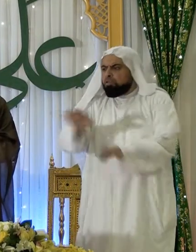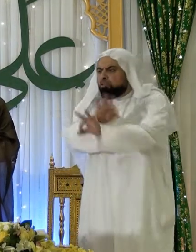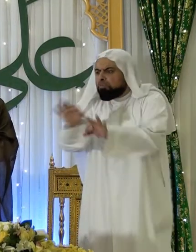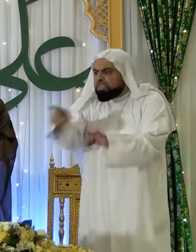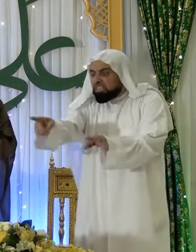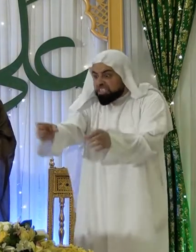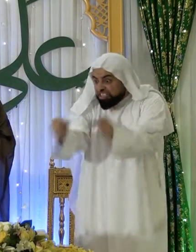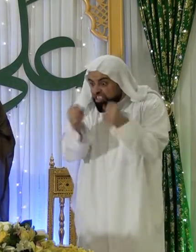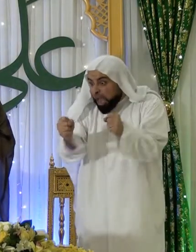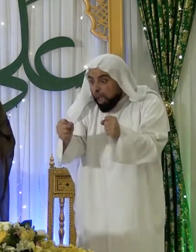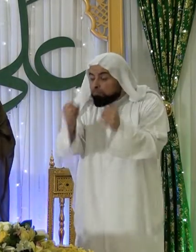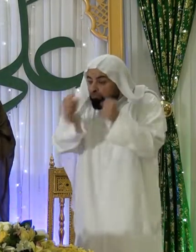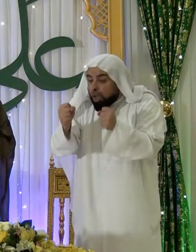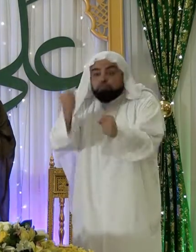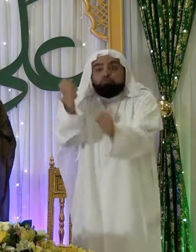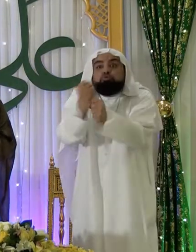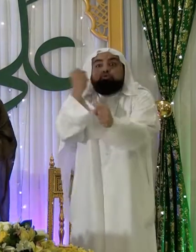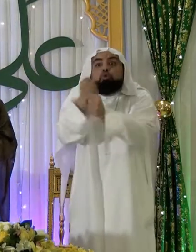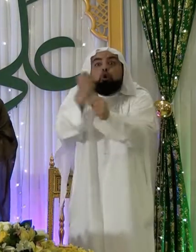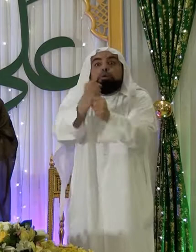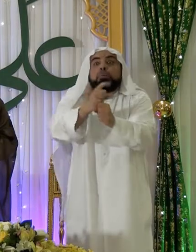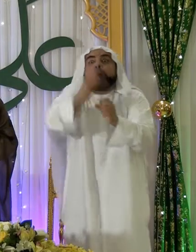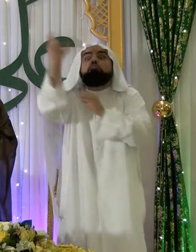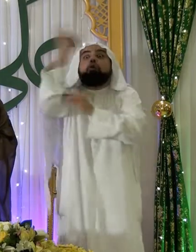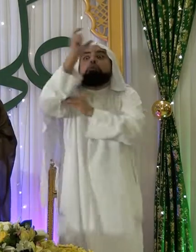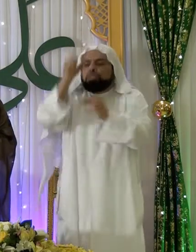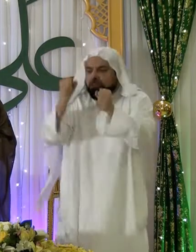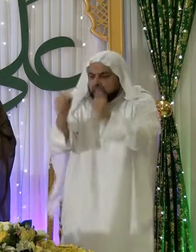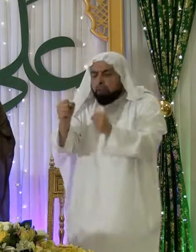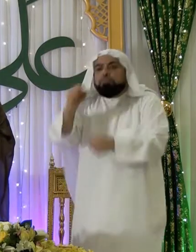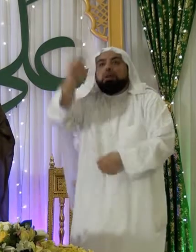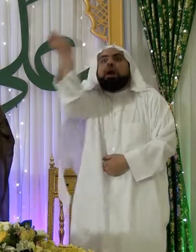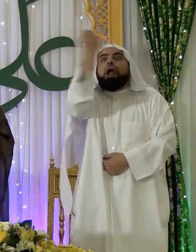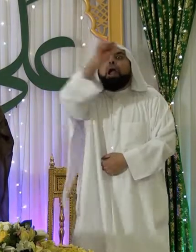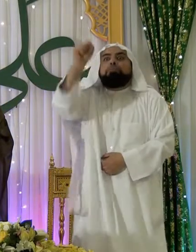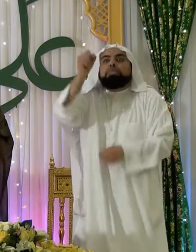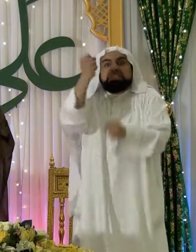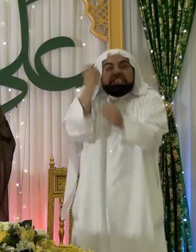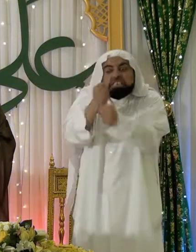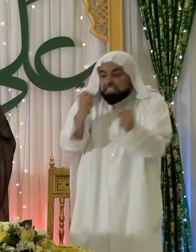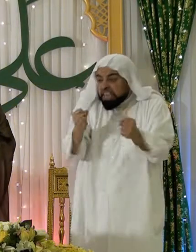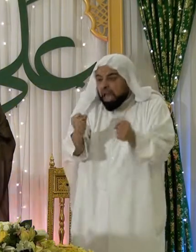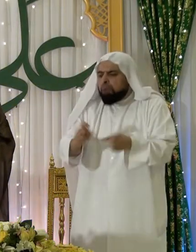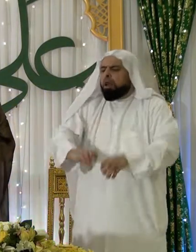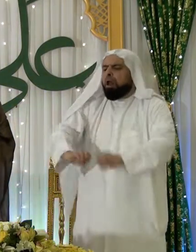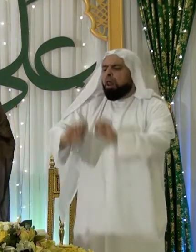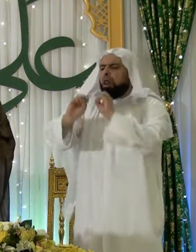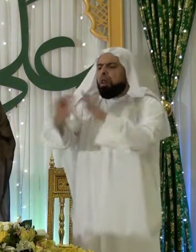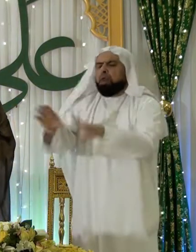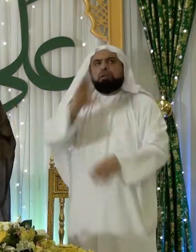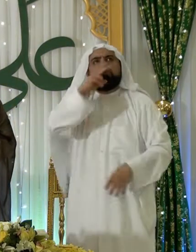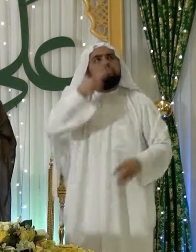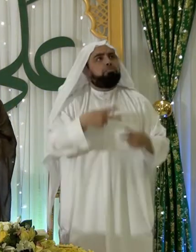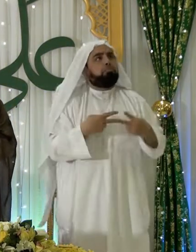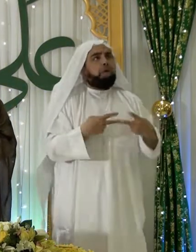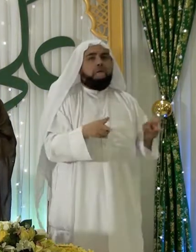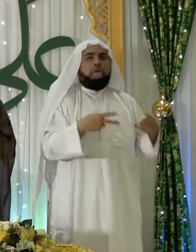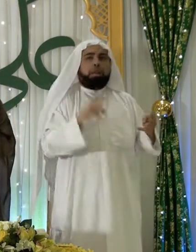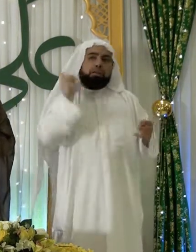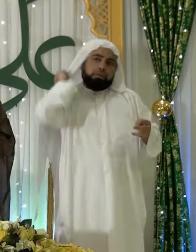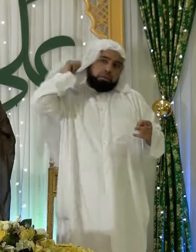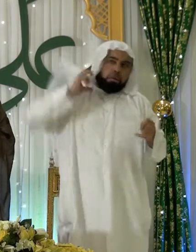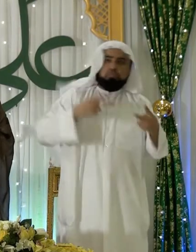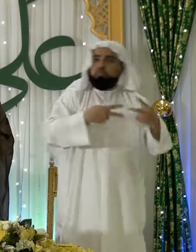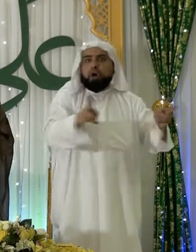الصعبة ويعطيه المهام الصعبة الكبرى جدا. أولا ومن